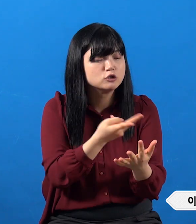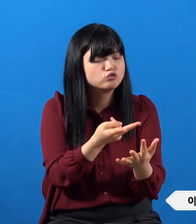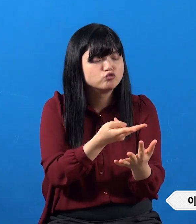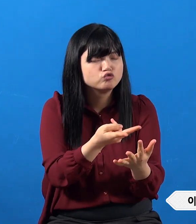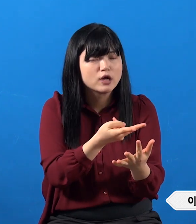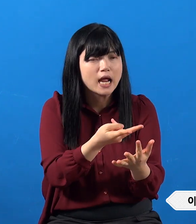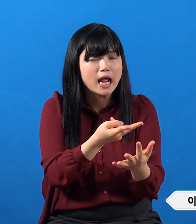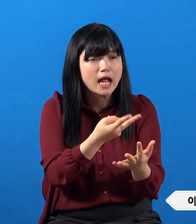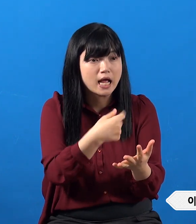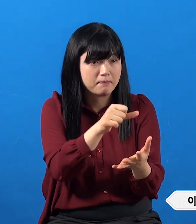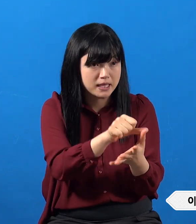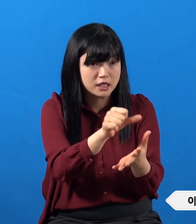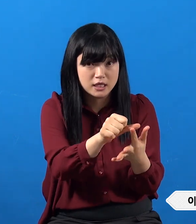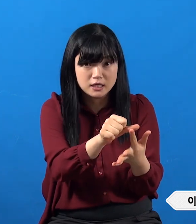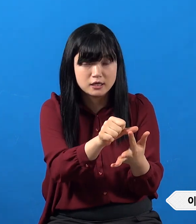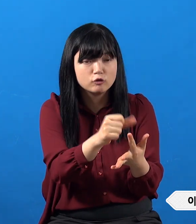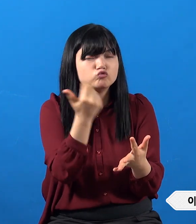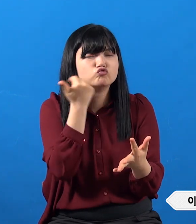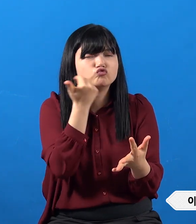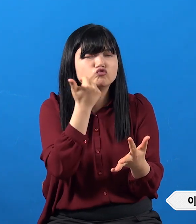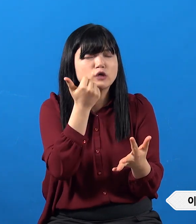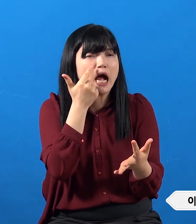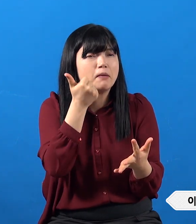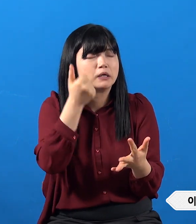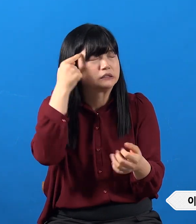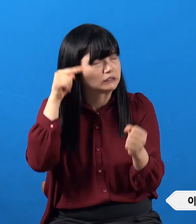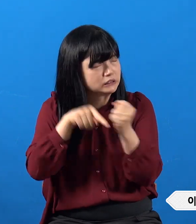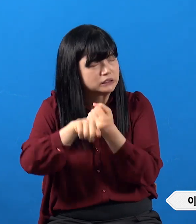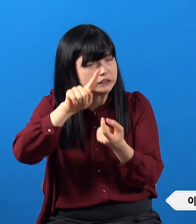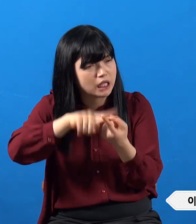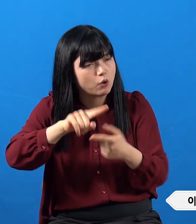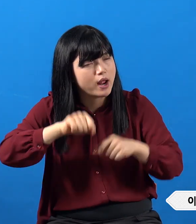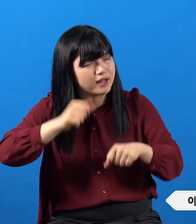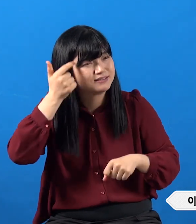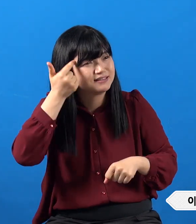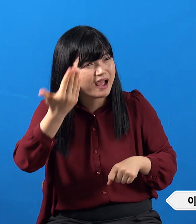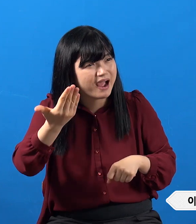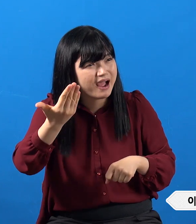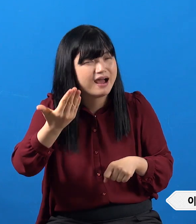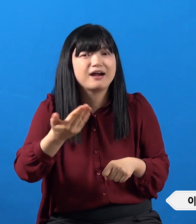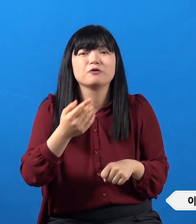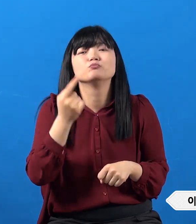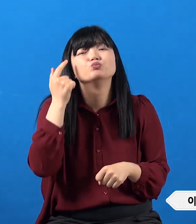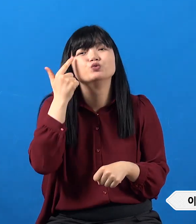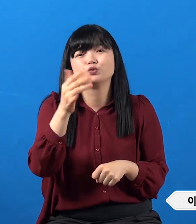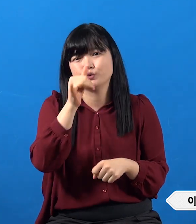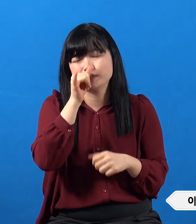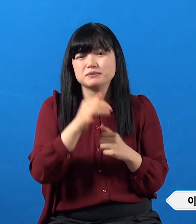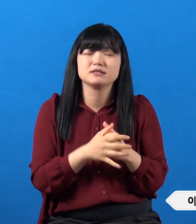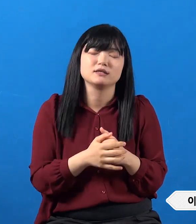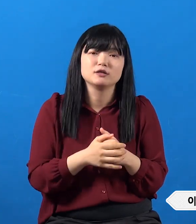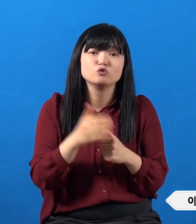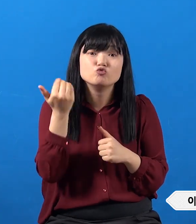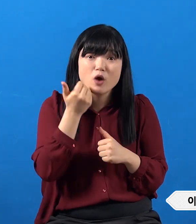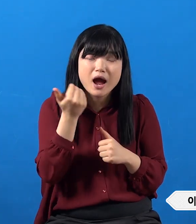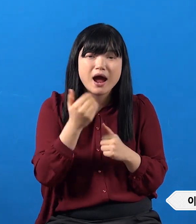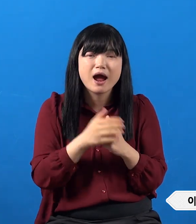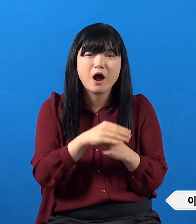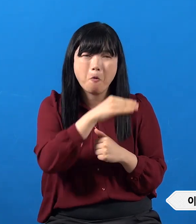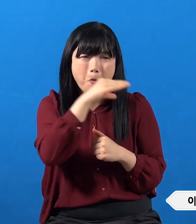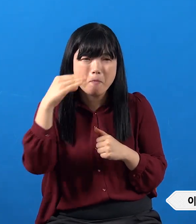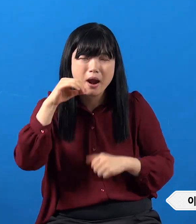중에 맏아들, 둘째 아들 둘 중에 누가 아버지의 뜻대로 하였느냐 이렇게 물으십니다.